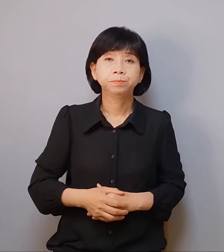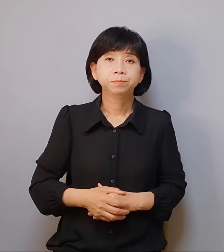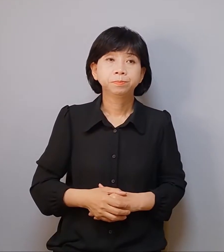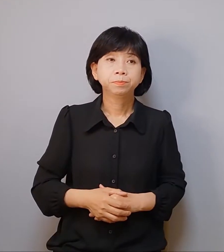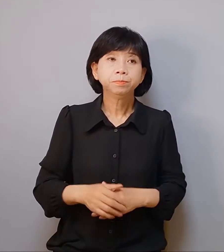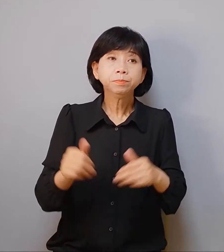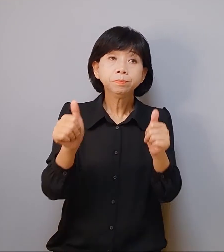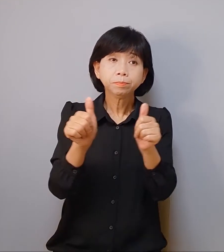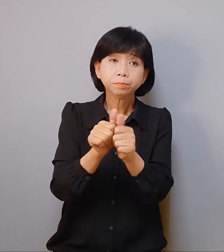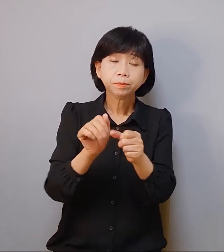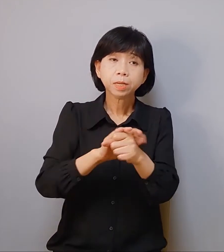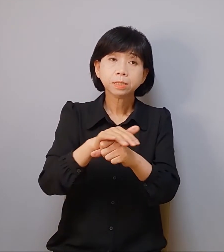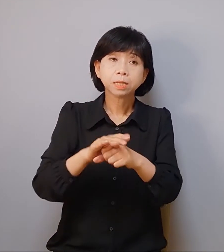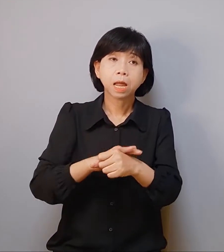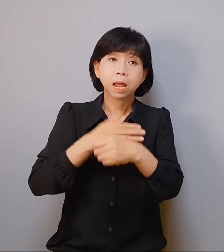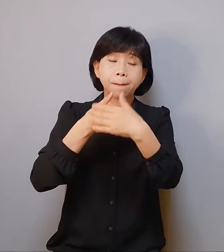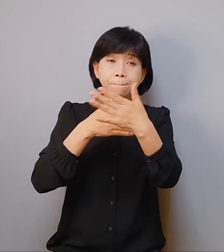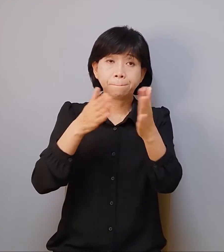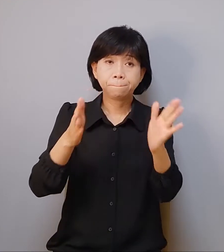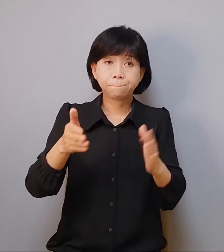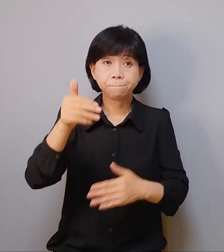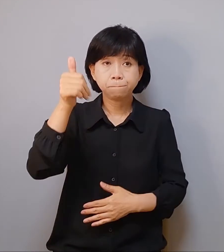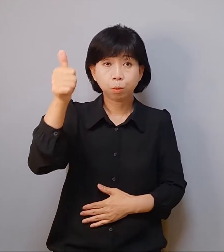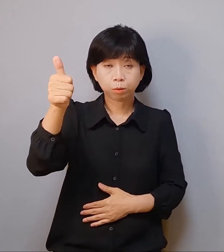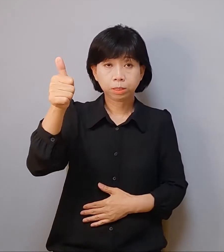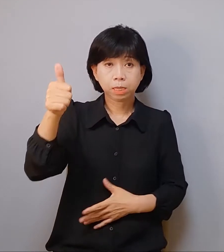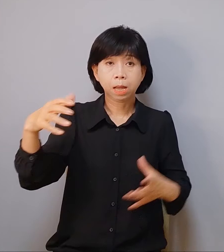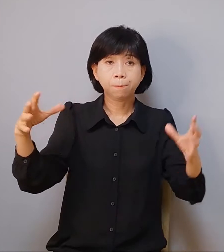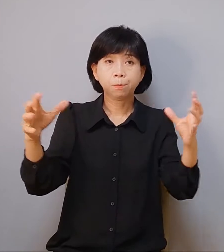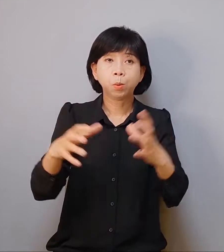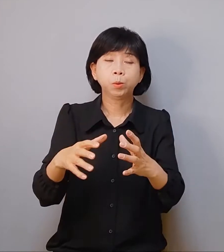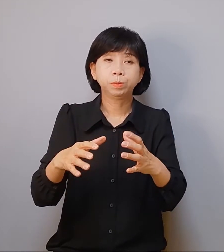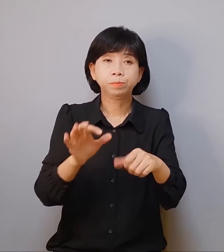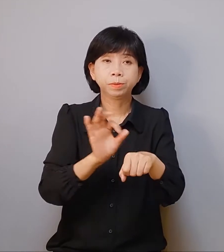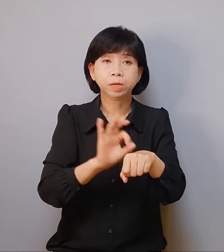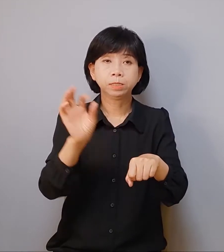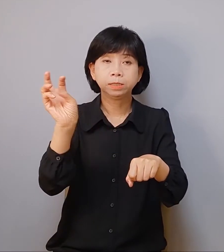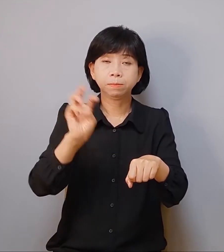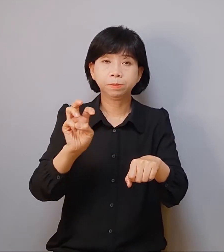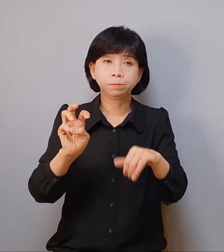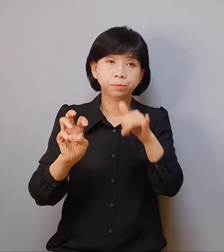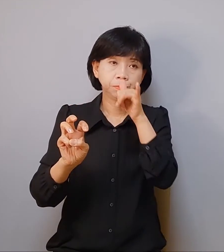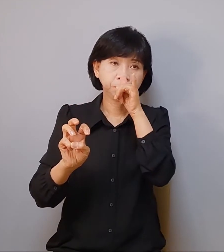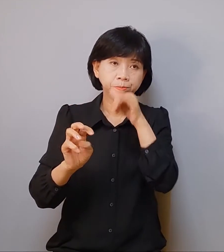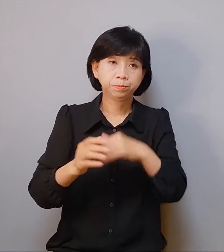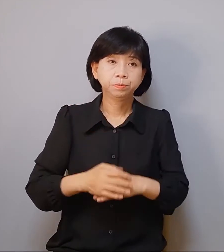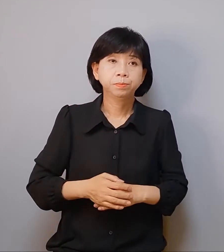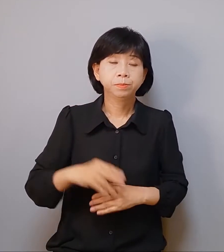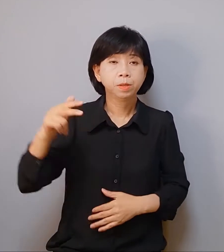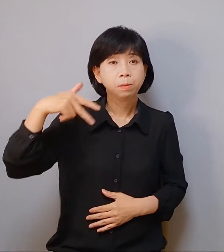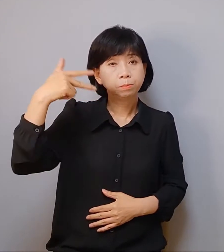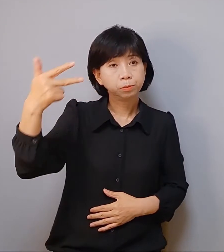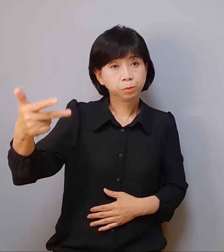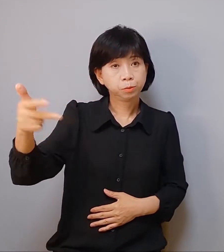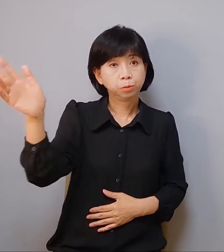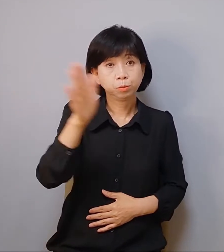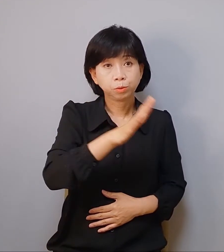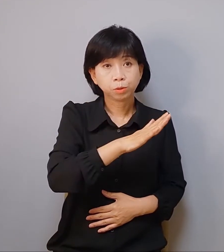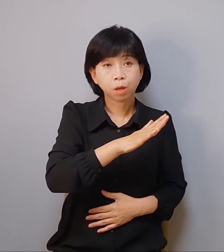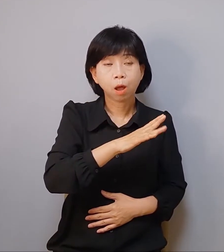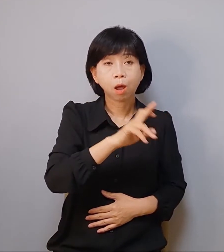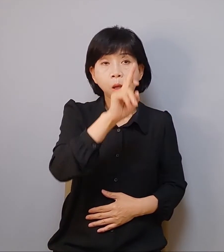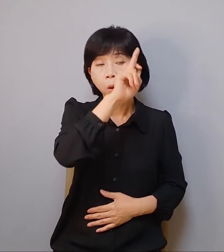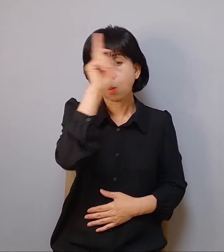남자 사랑목자 모임이 오늘 10시 30분 비전홀에 서 있습니다. 다음 주일부터 오후